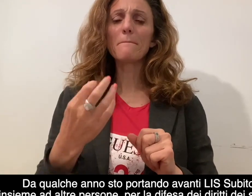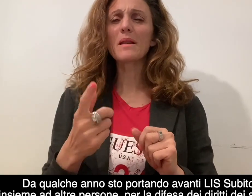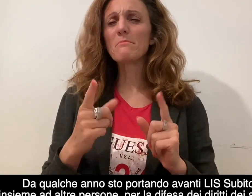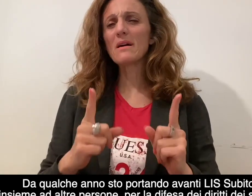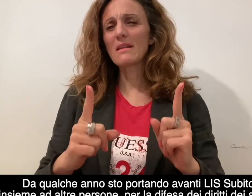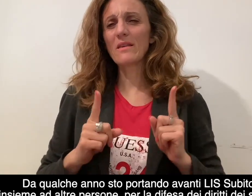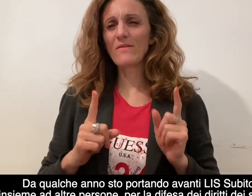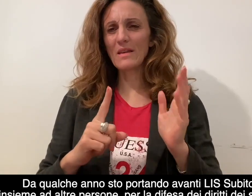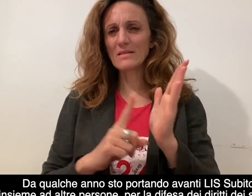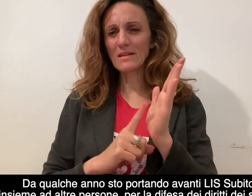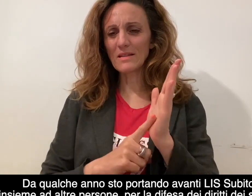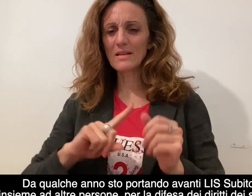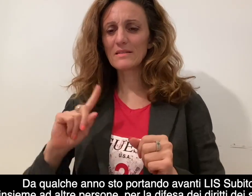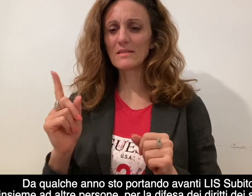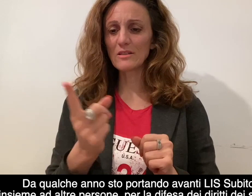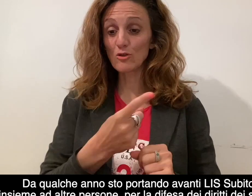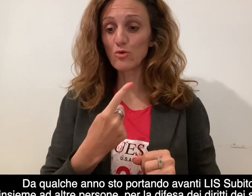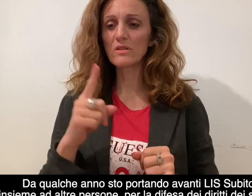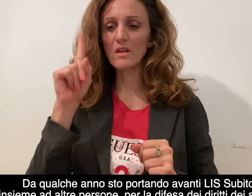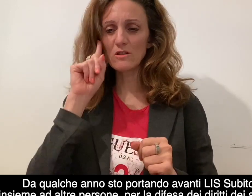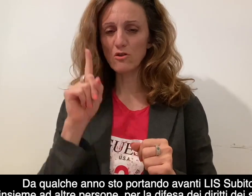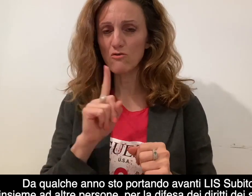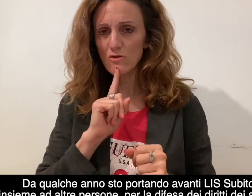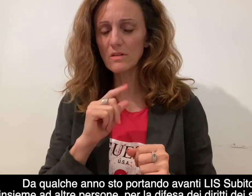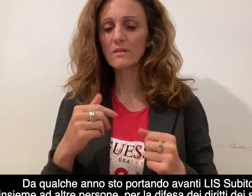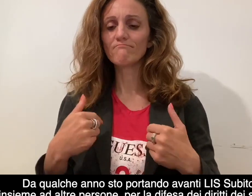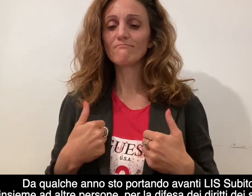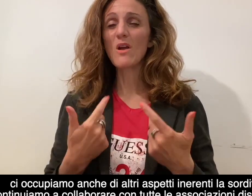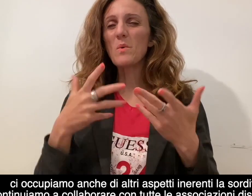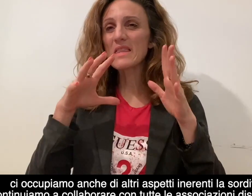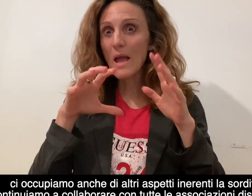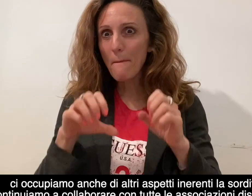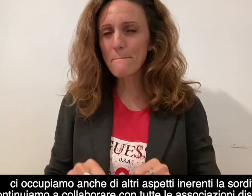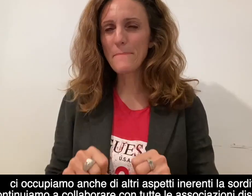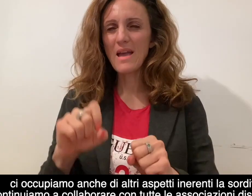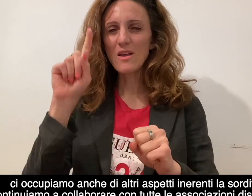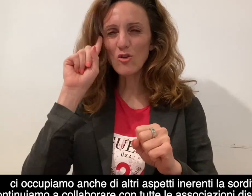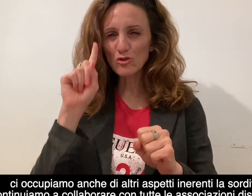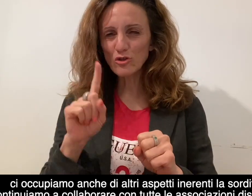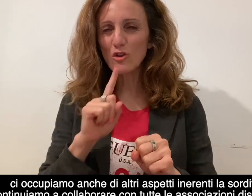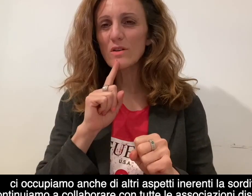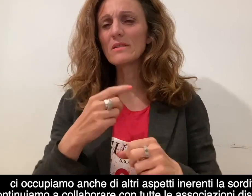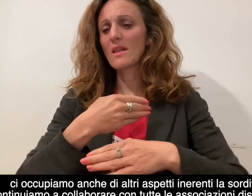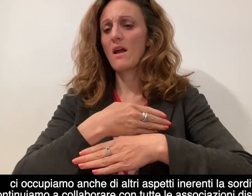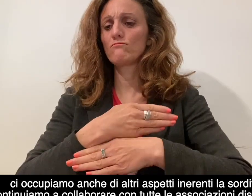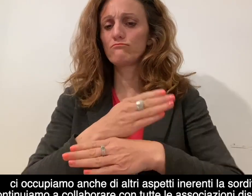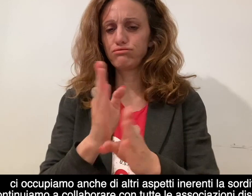dei diritti delle persone sorde e ci occupiamo anche di altri aspetti inerenti la sordità